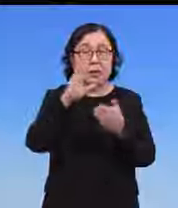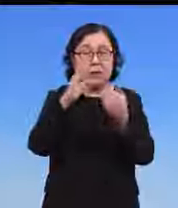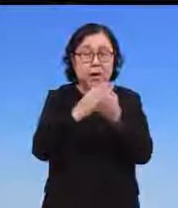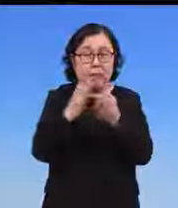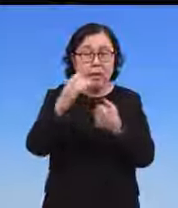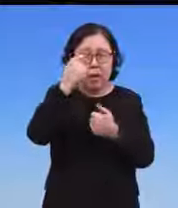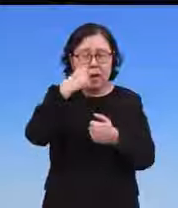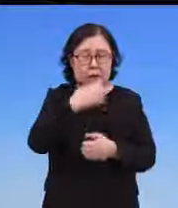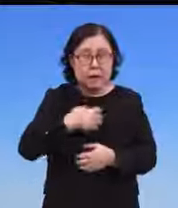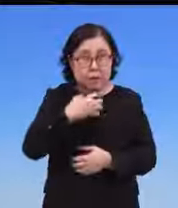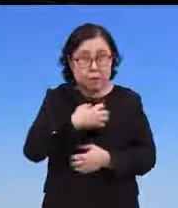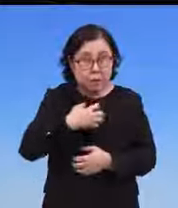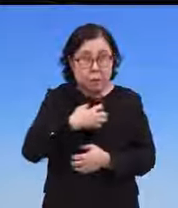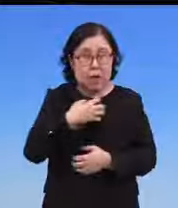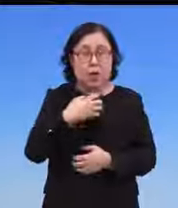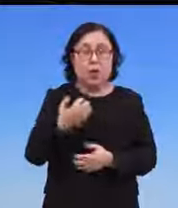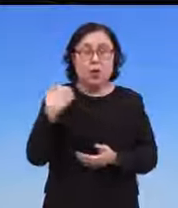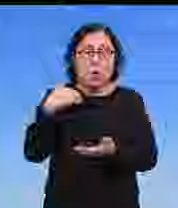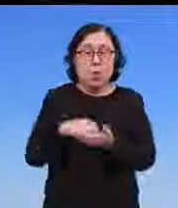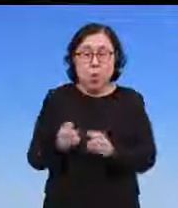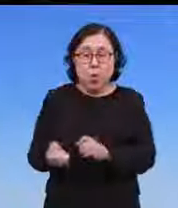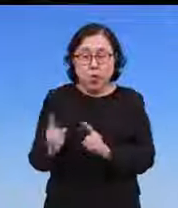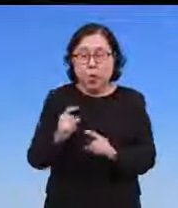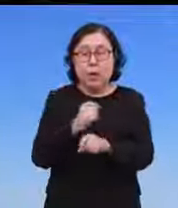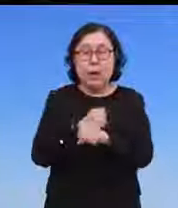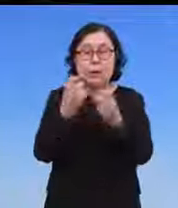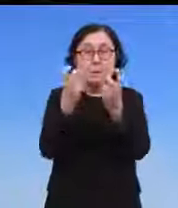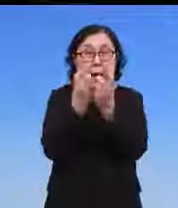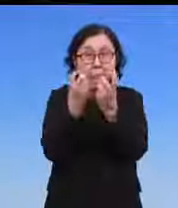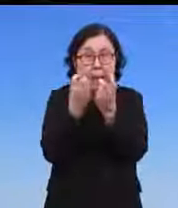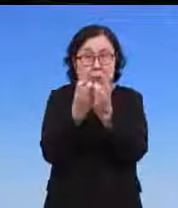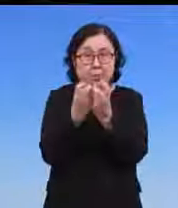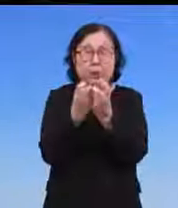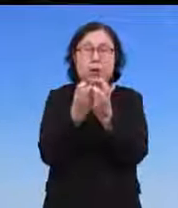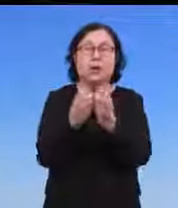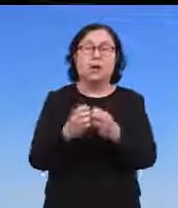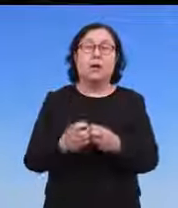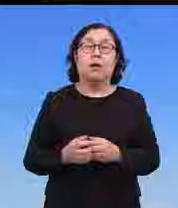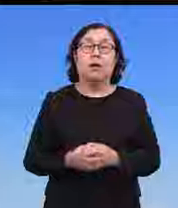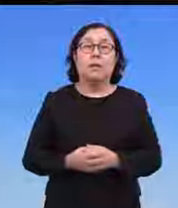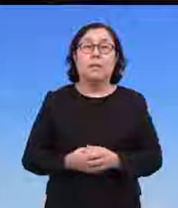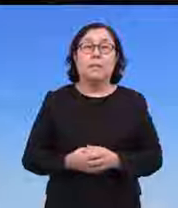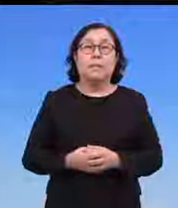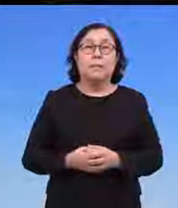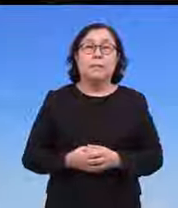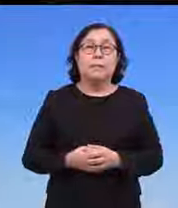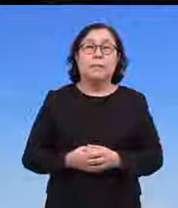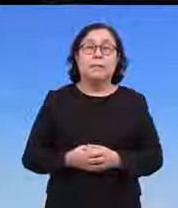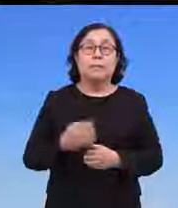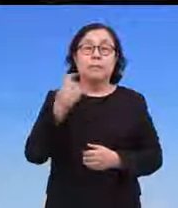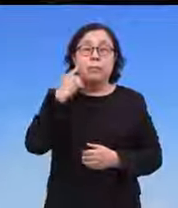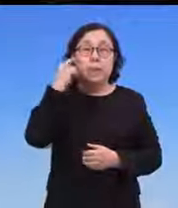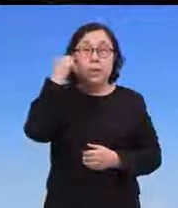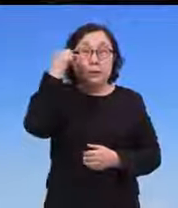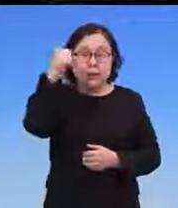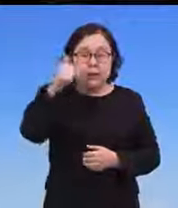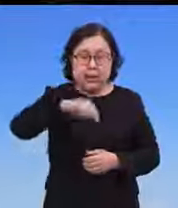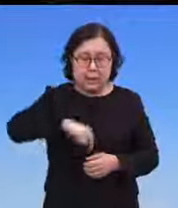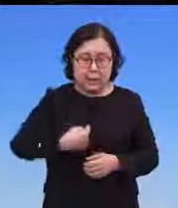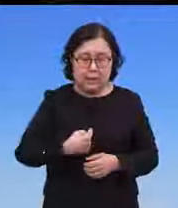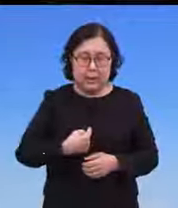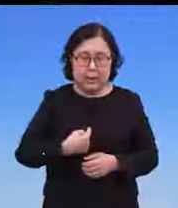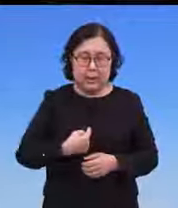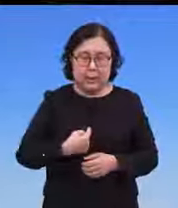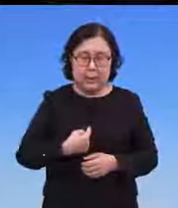이게 참 슬픈데요. 이거를 회복하는 이 위기를 회복하는 진짜 중요한 포인트가 뭐예요?